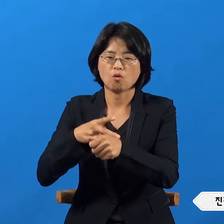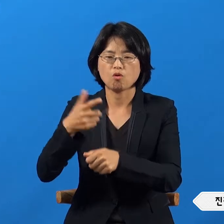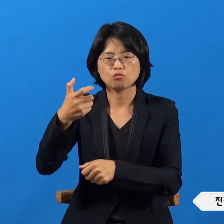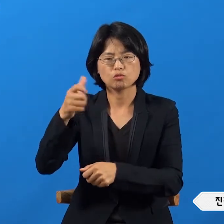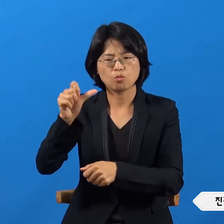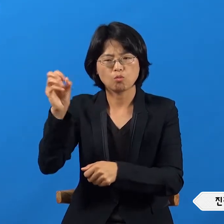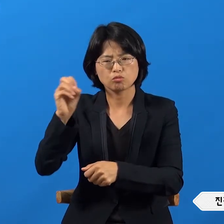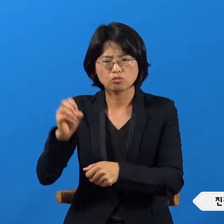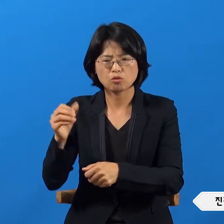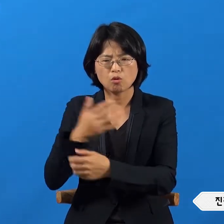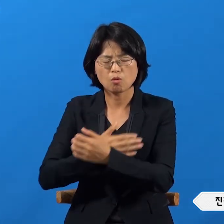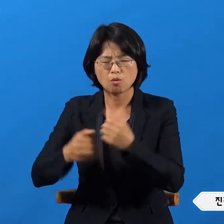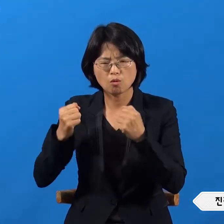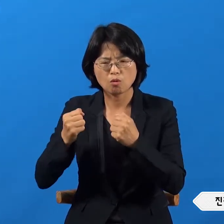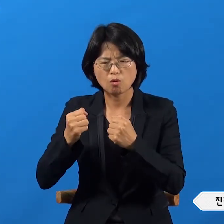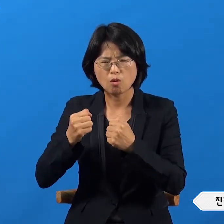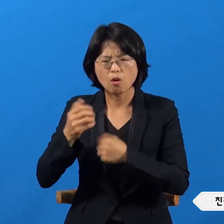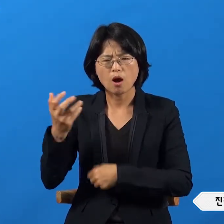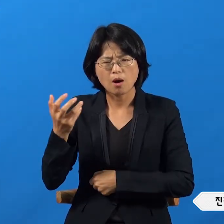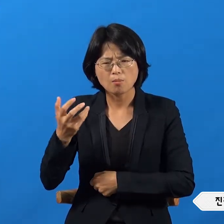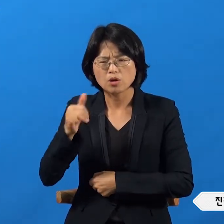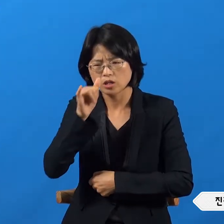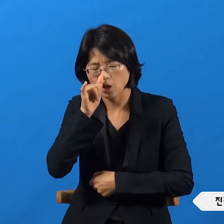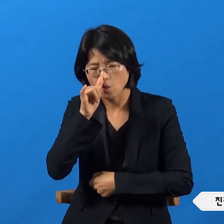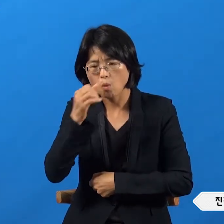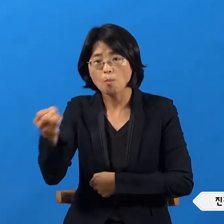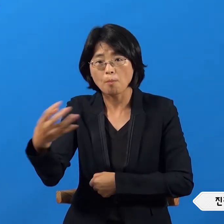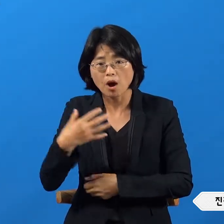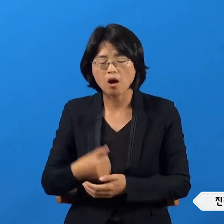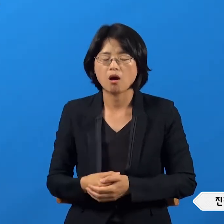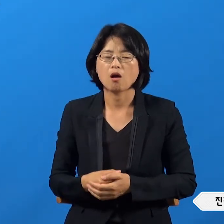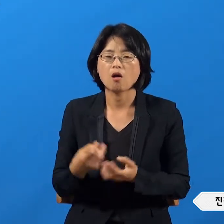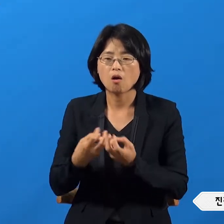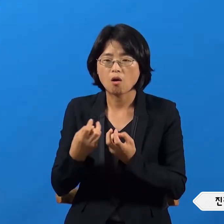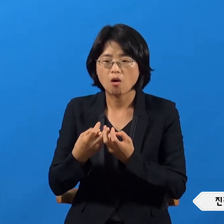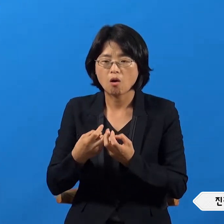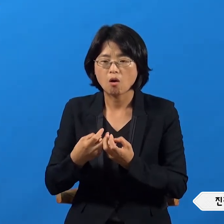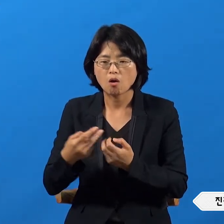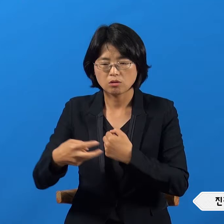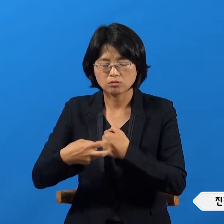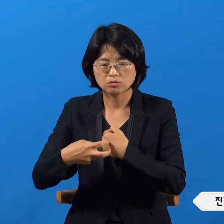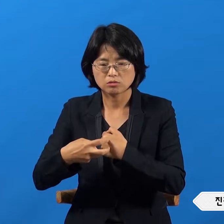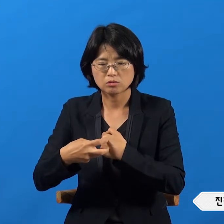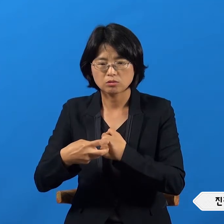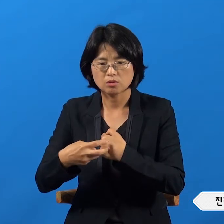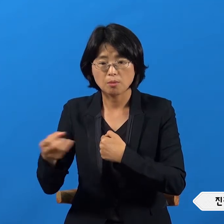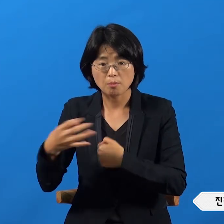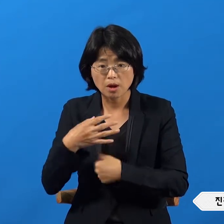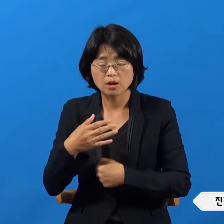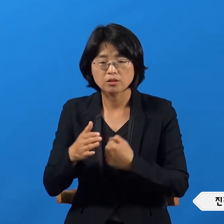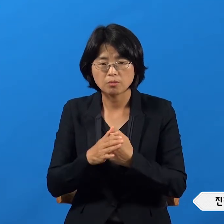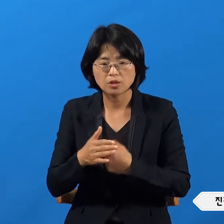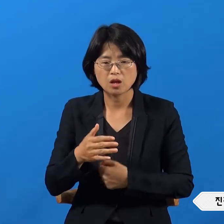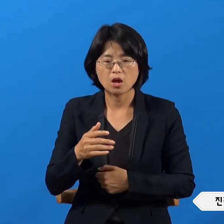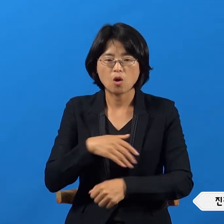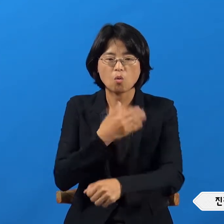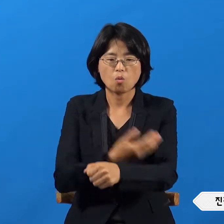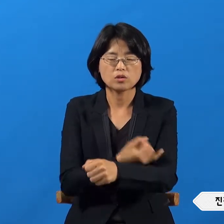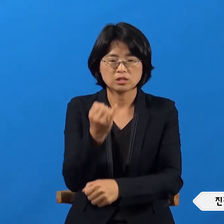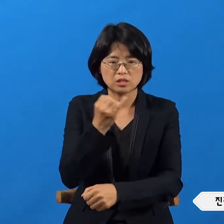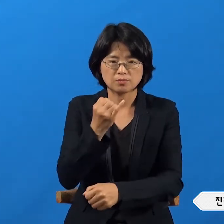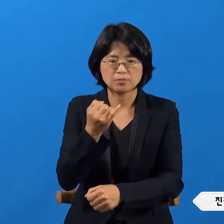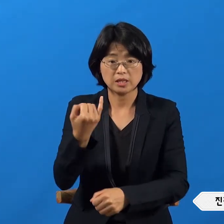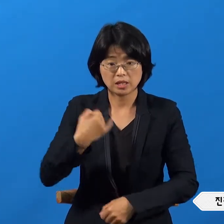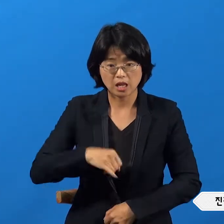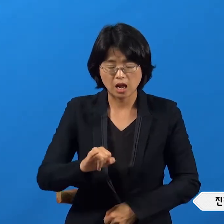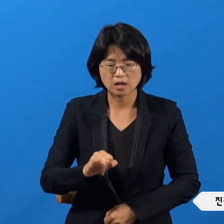하겠냐고 그러면서 따님과 권사님께서 기도로 순종하고